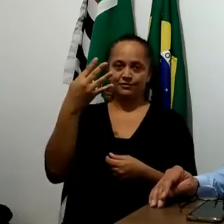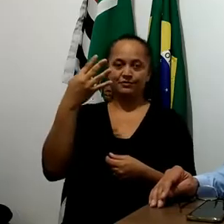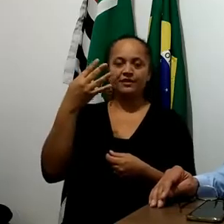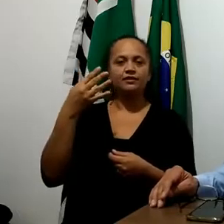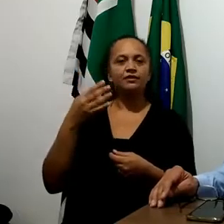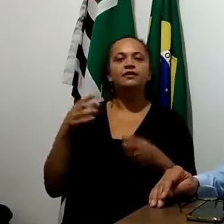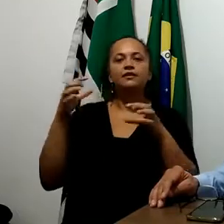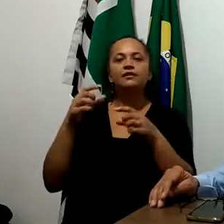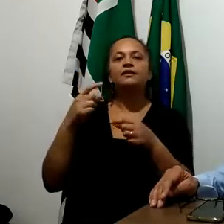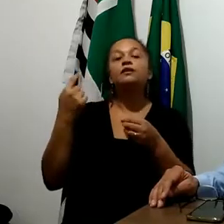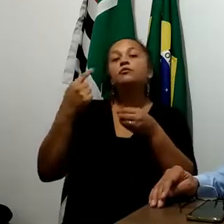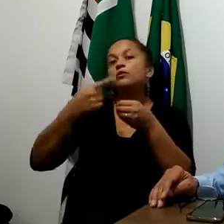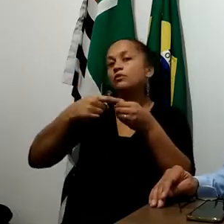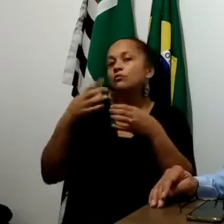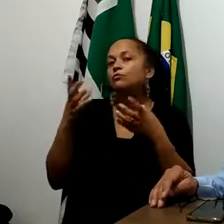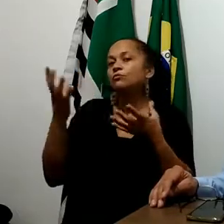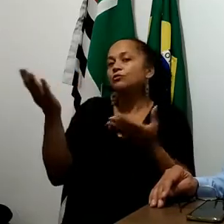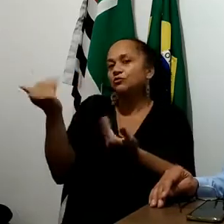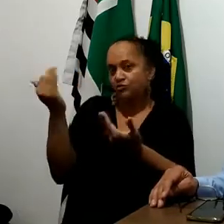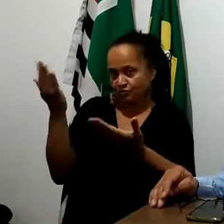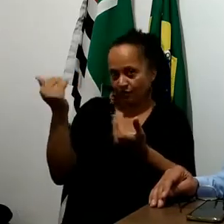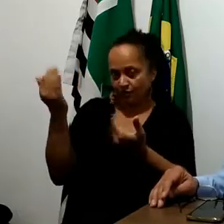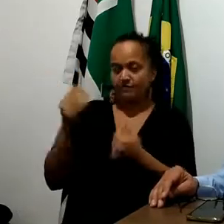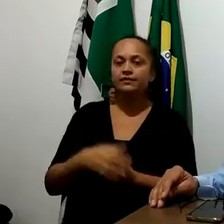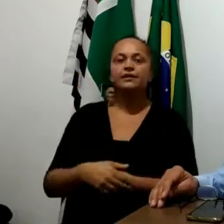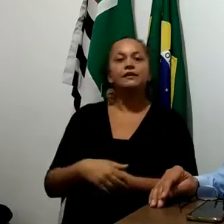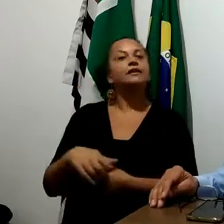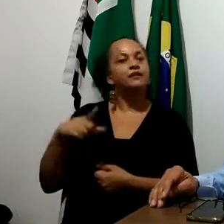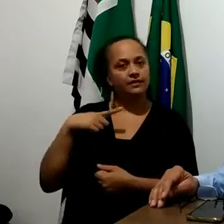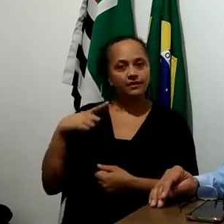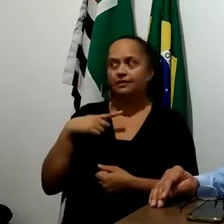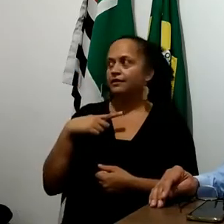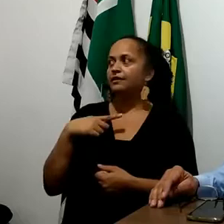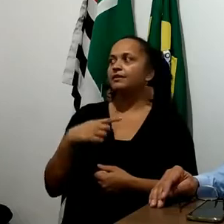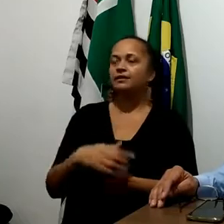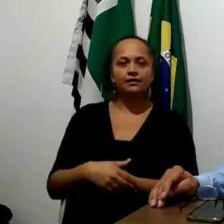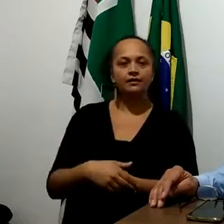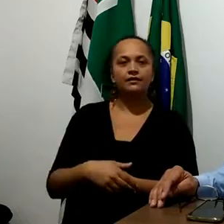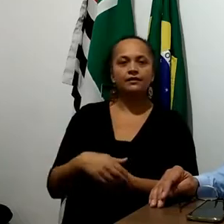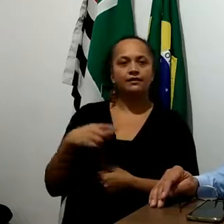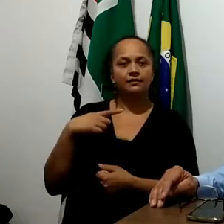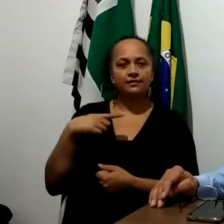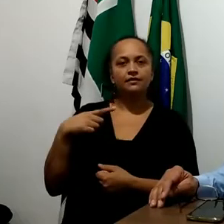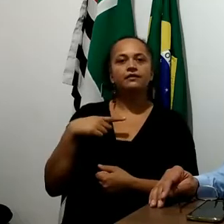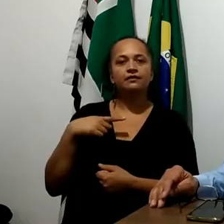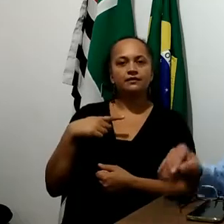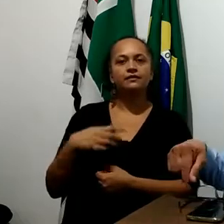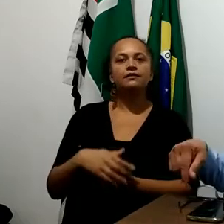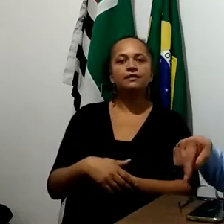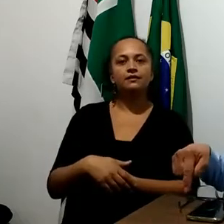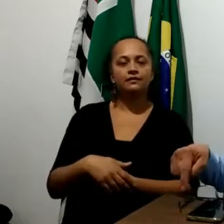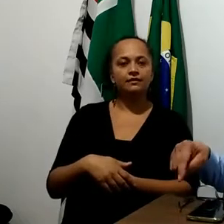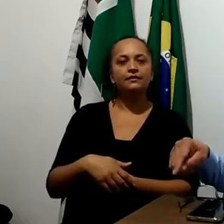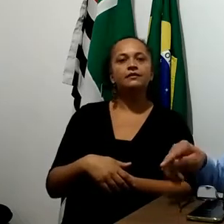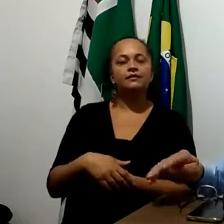aqui. É online, porque infelizmente a gente vai